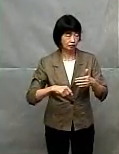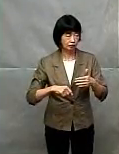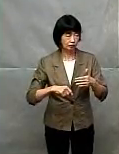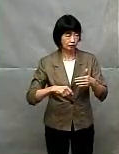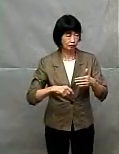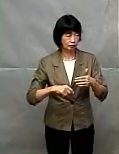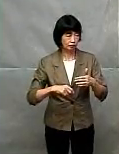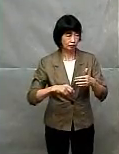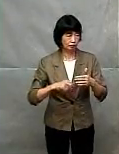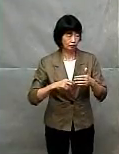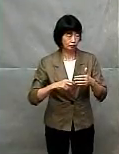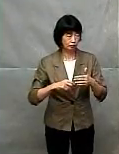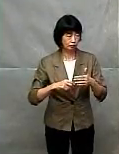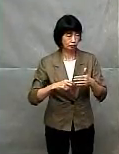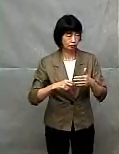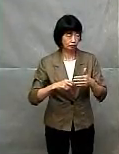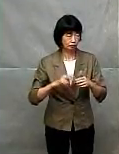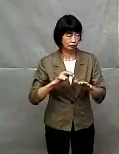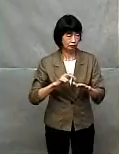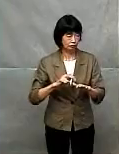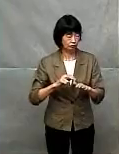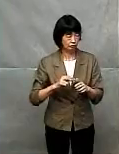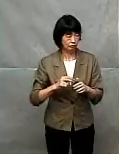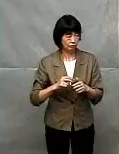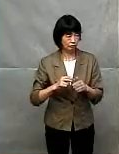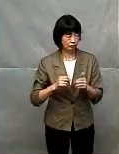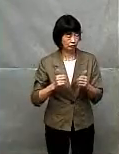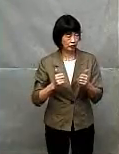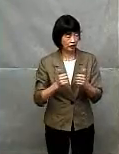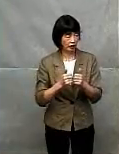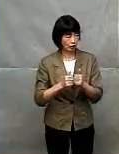検討していくということになりますので、今